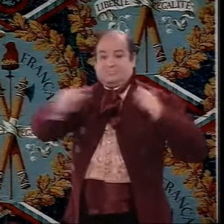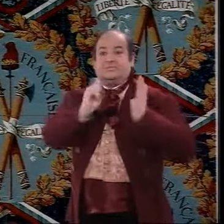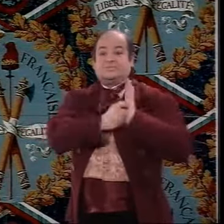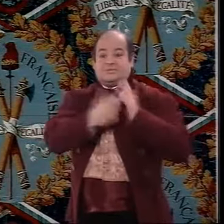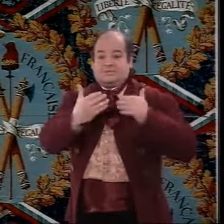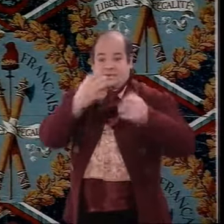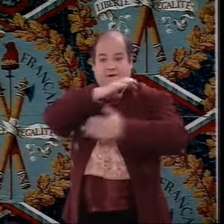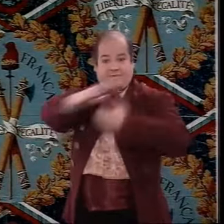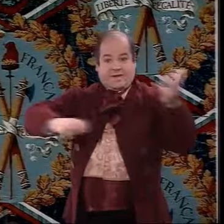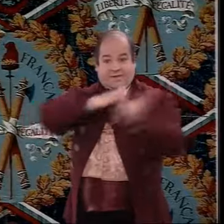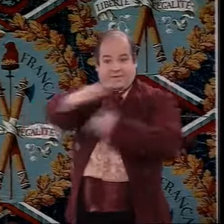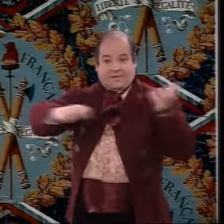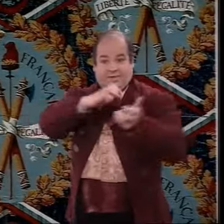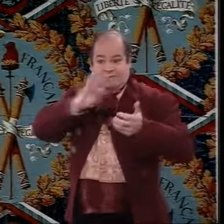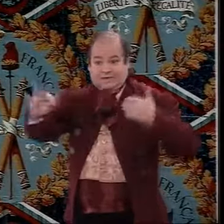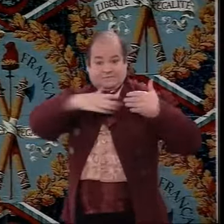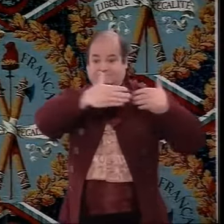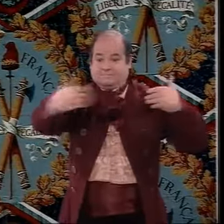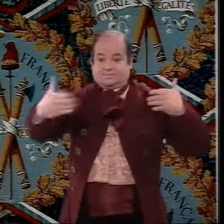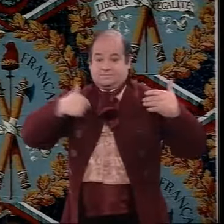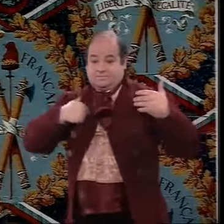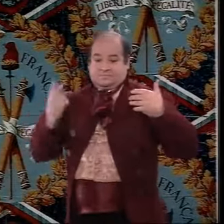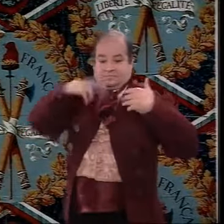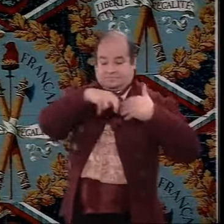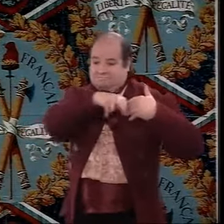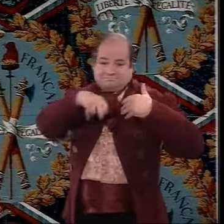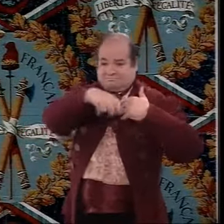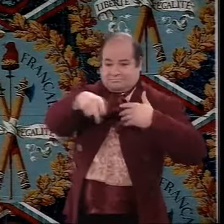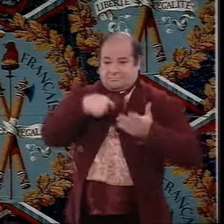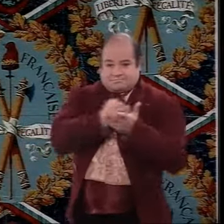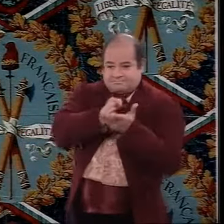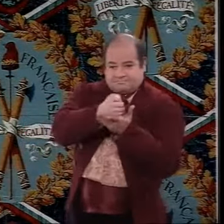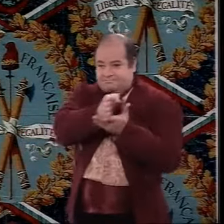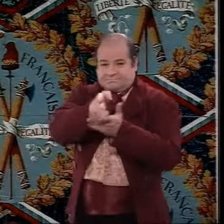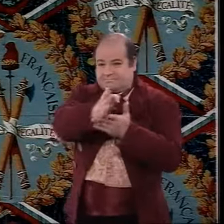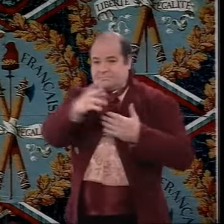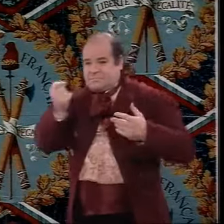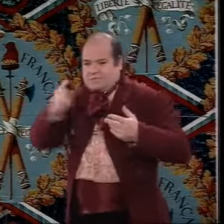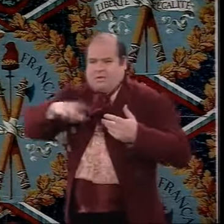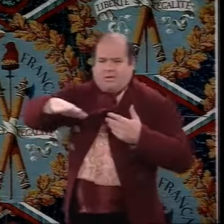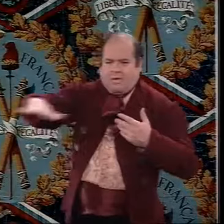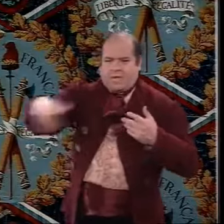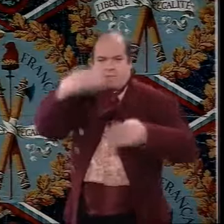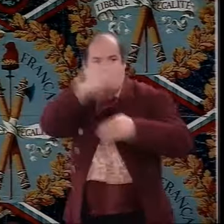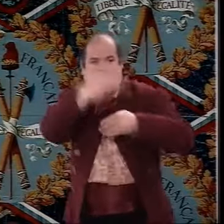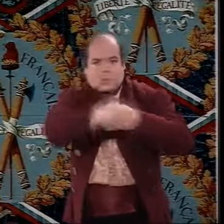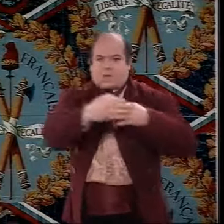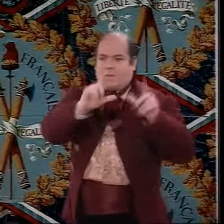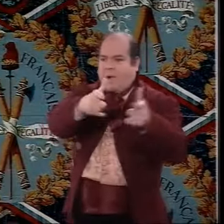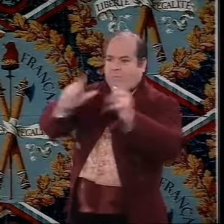Non pas que j'ai joué un rôle important dans l'histoire de ce pays, mais le hasard a voulu que je vive une des périodes les plus mouvementées de notre histoire, celle que